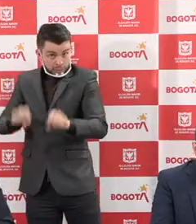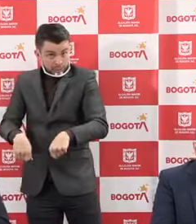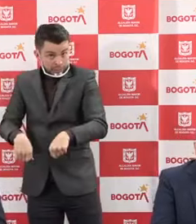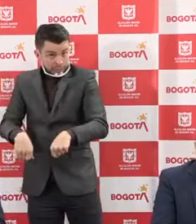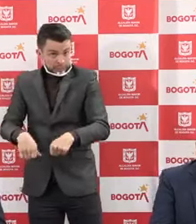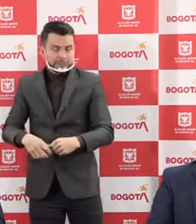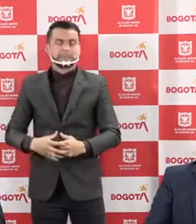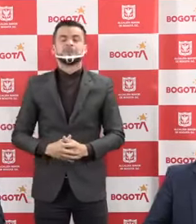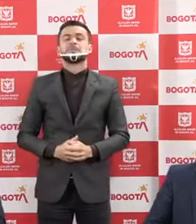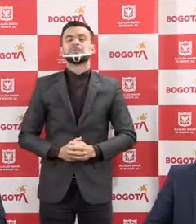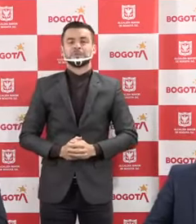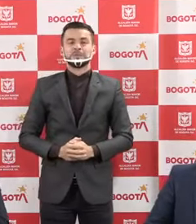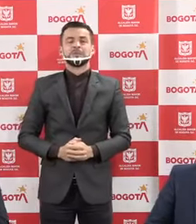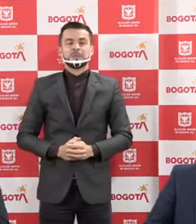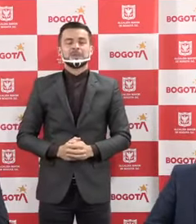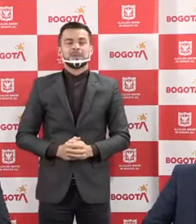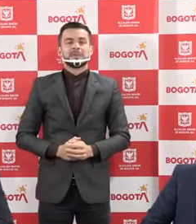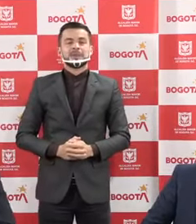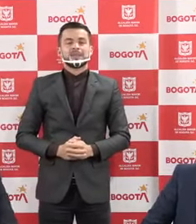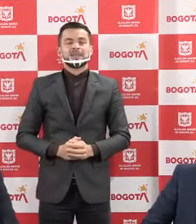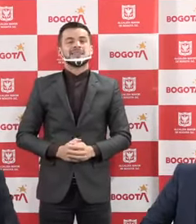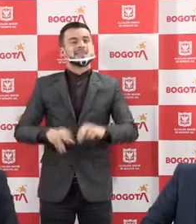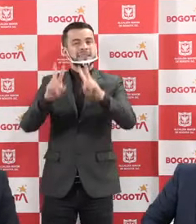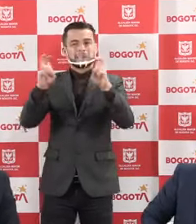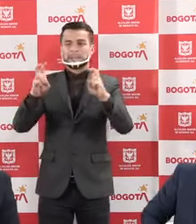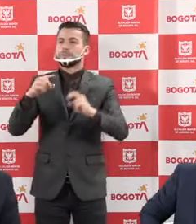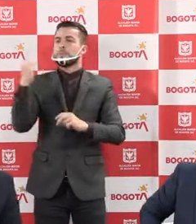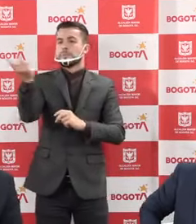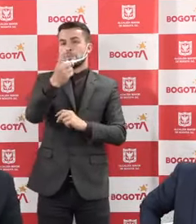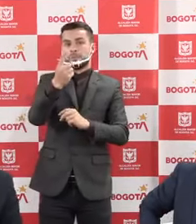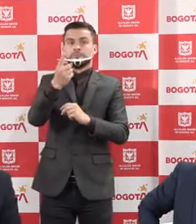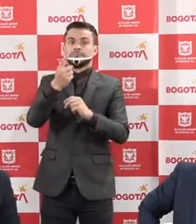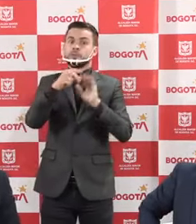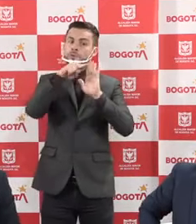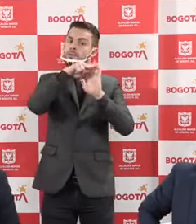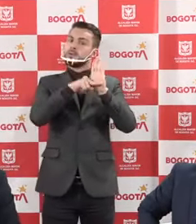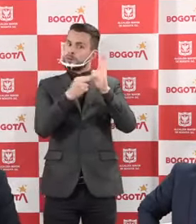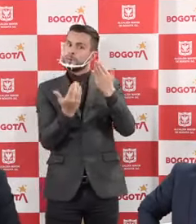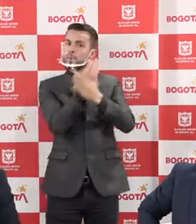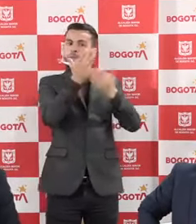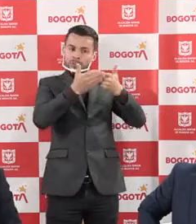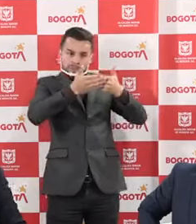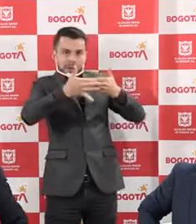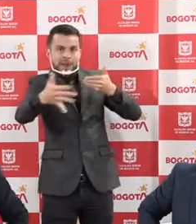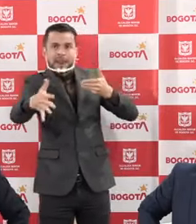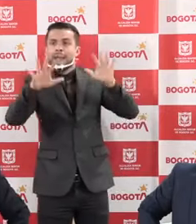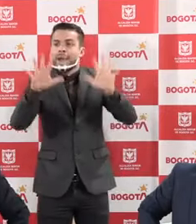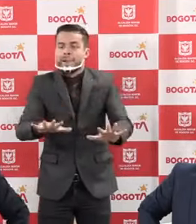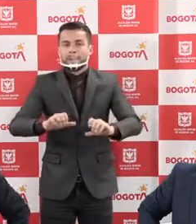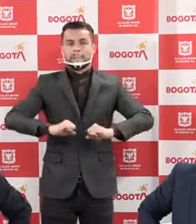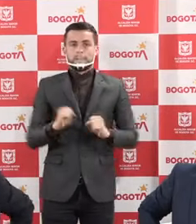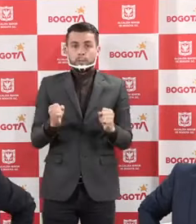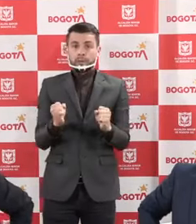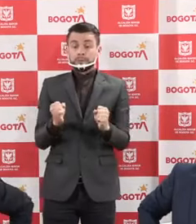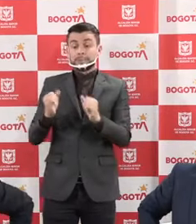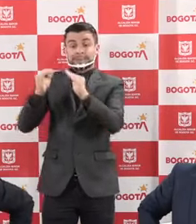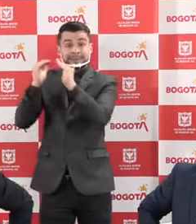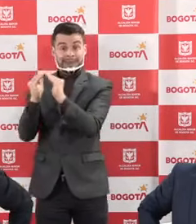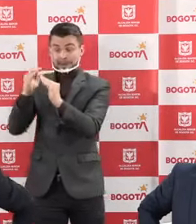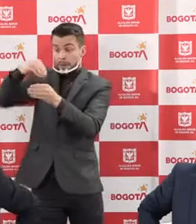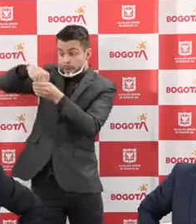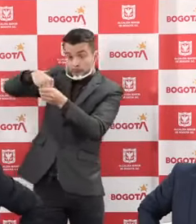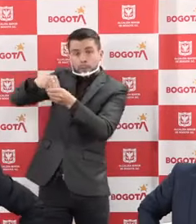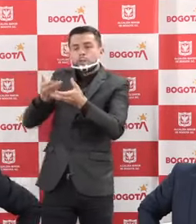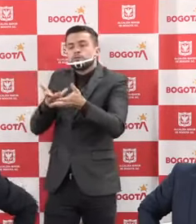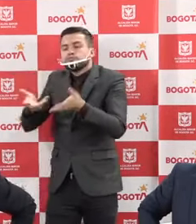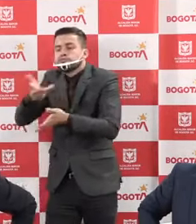esta nueva realidad que ha establecido él a la alcaldía mayor para toda bogotá no están restringidas al interior